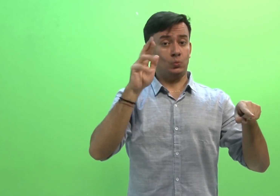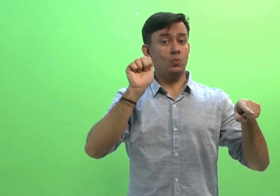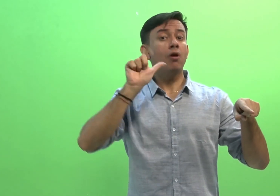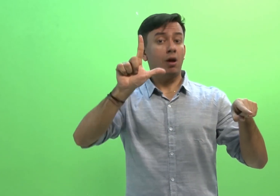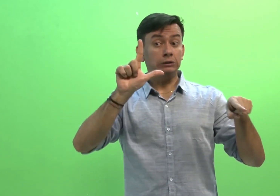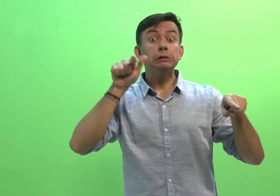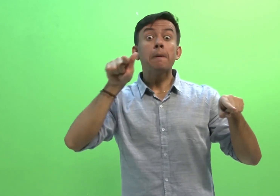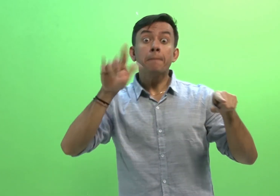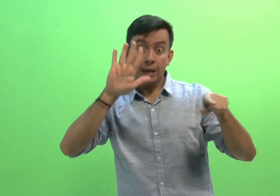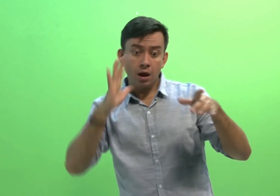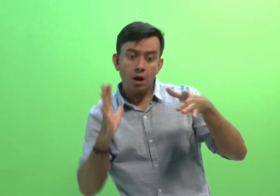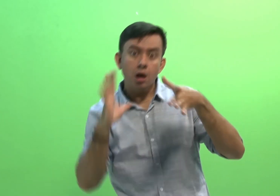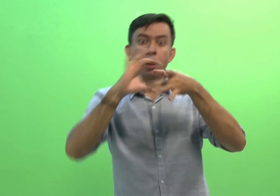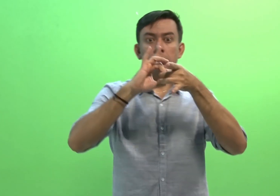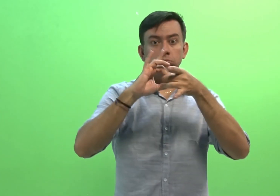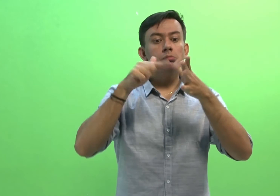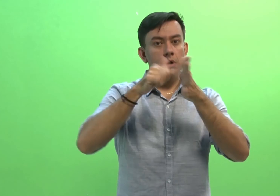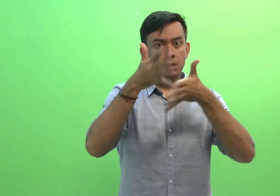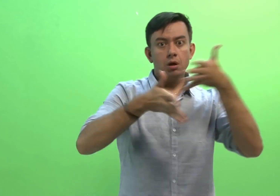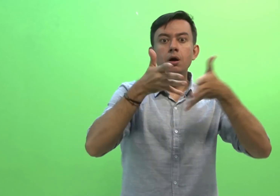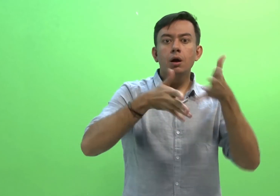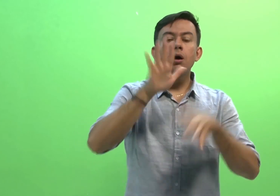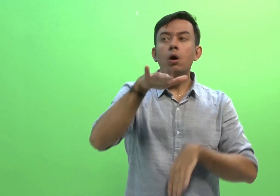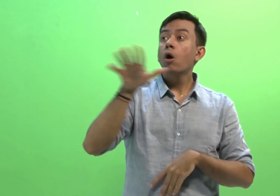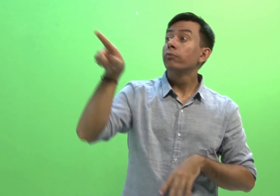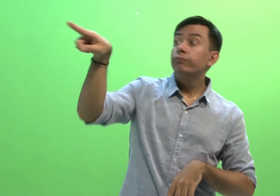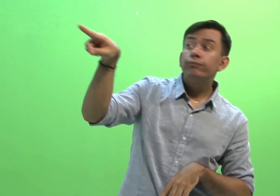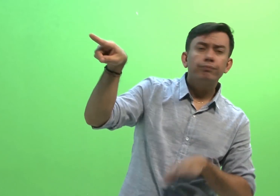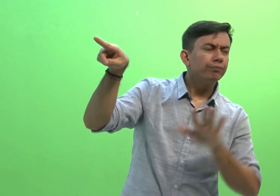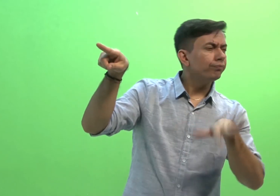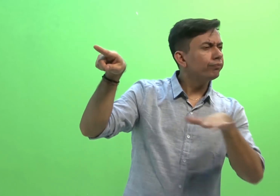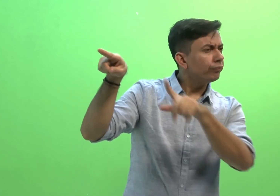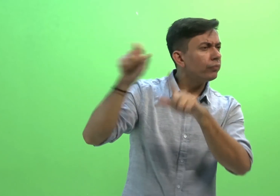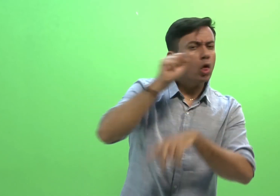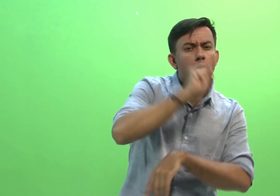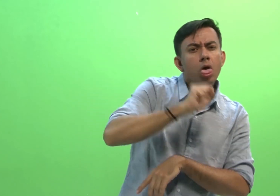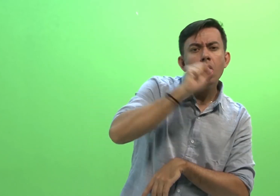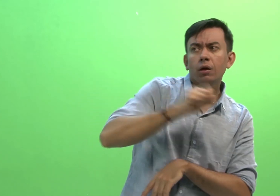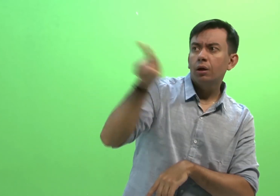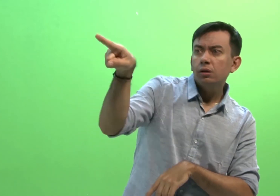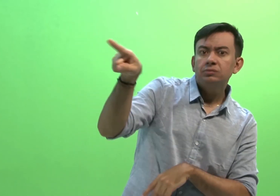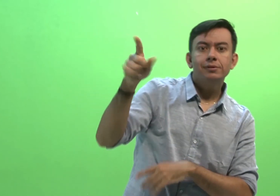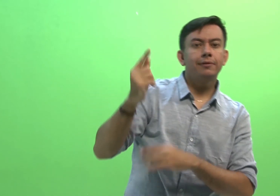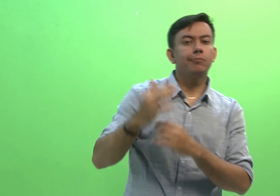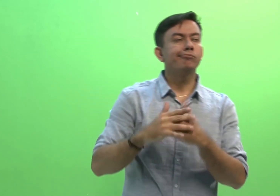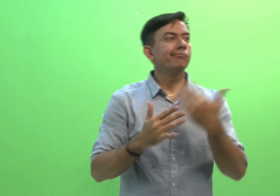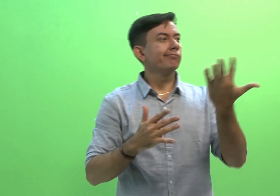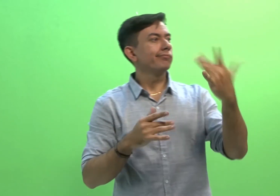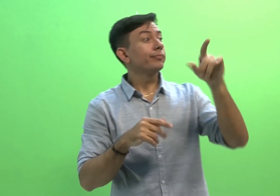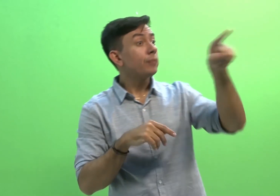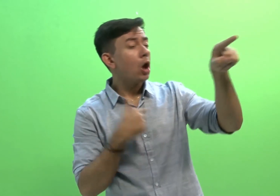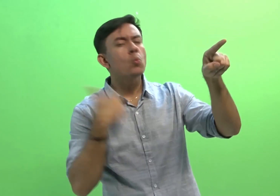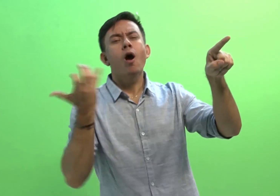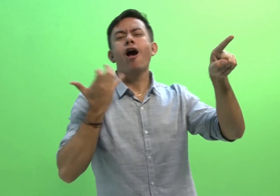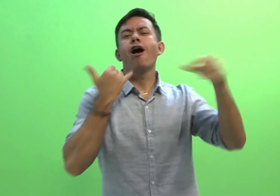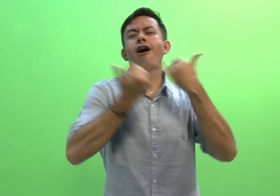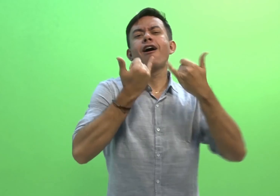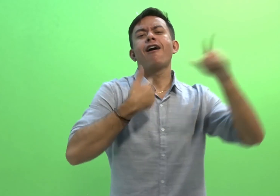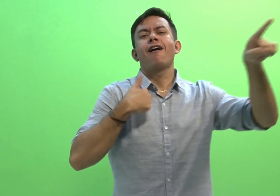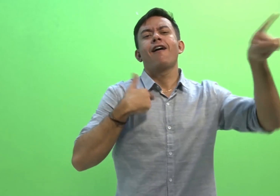este apontamento, ele é sim um gesto. Olha, um sorvete. Oh, eu quero brincar.